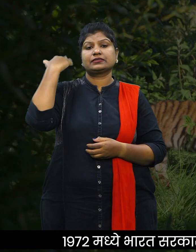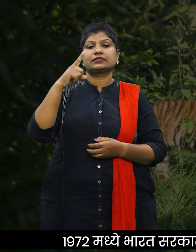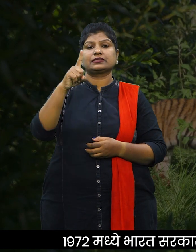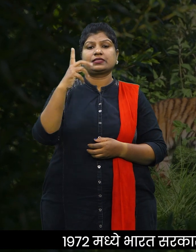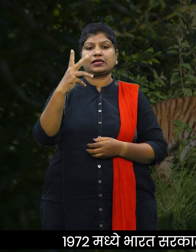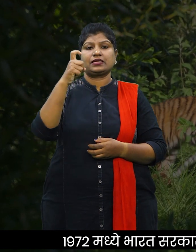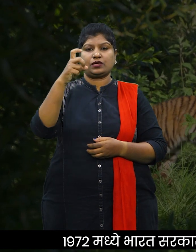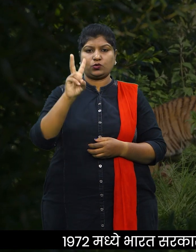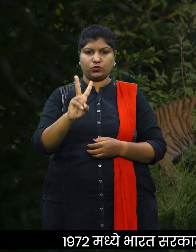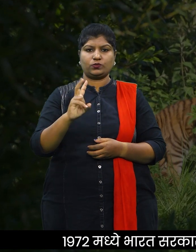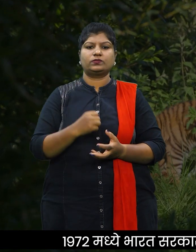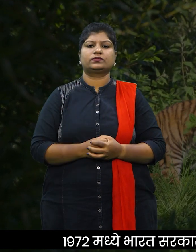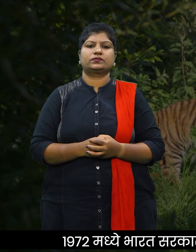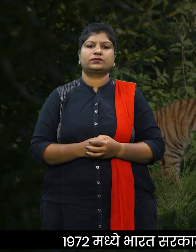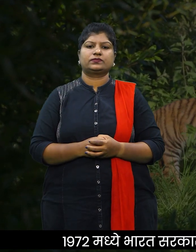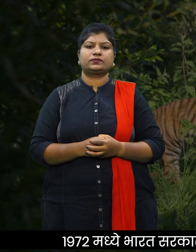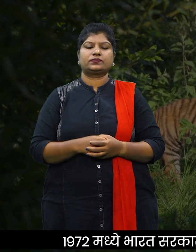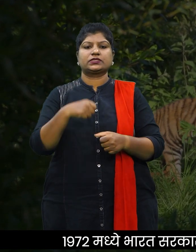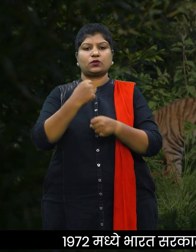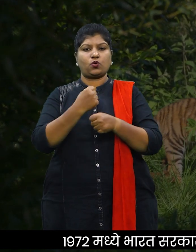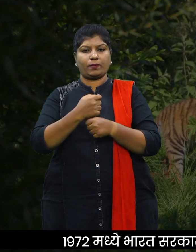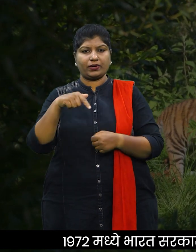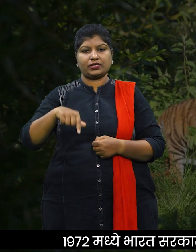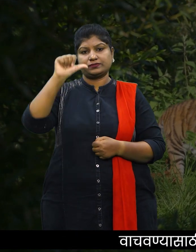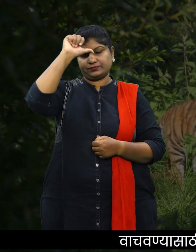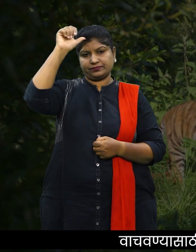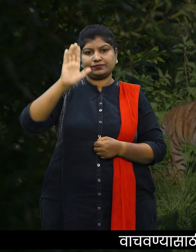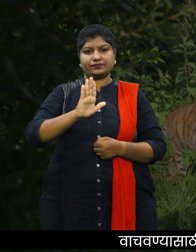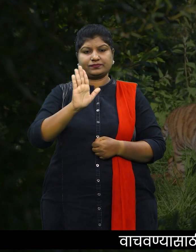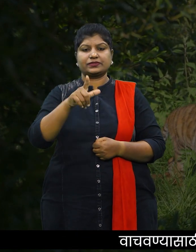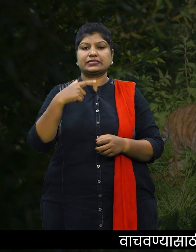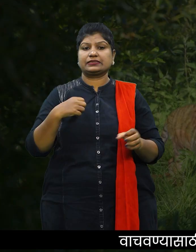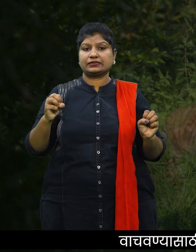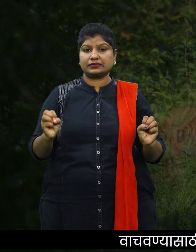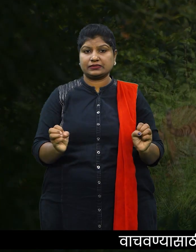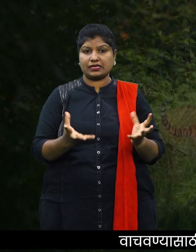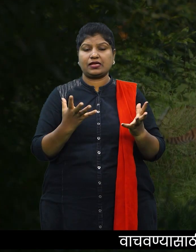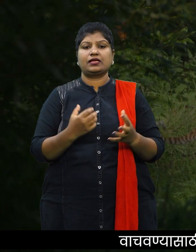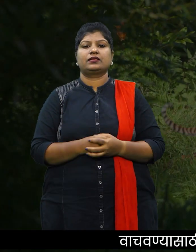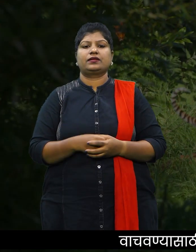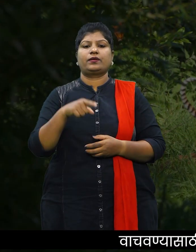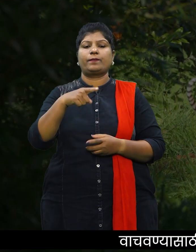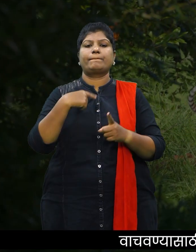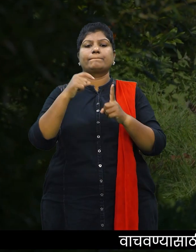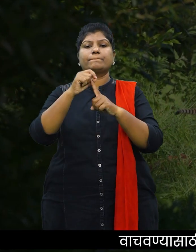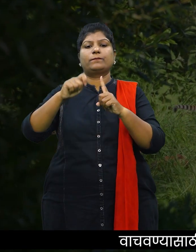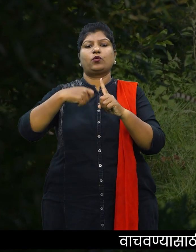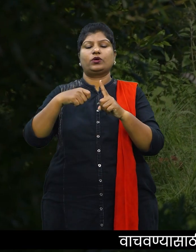मध्ये भारत सरकारने वाघाला नामशेष होण्याच्या उंबरठ्यापासून वाचवण्यासाठी प्रोजेक्ट टायगर सुरू केला होता.